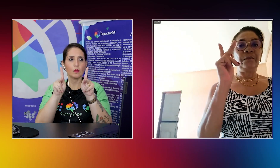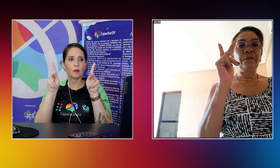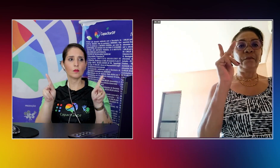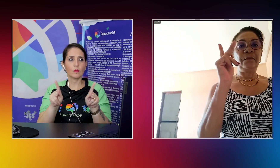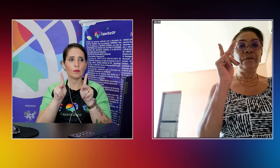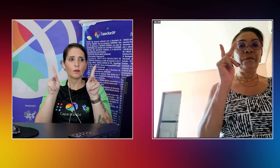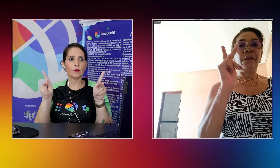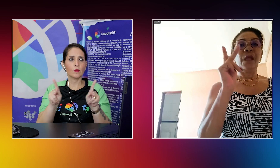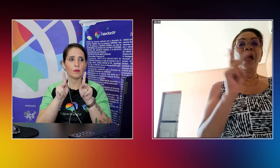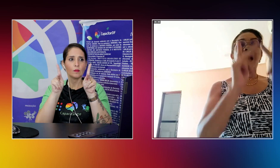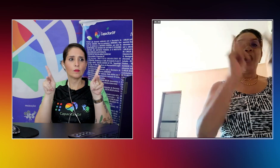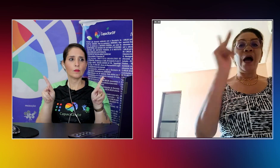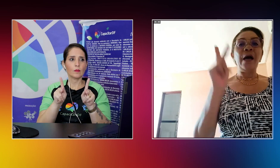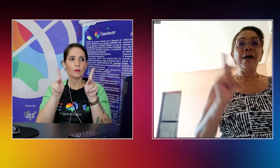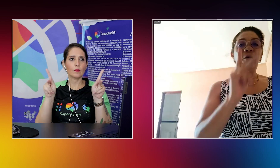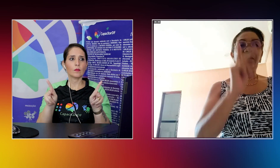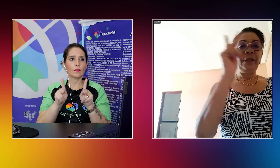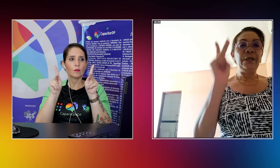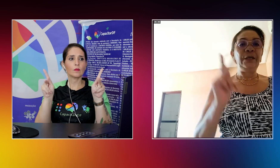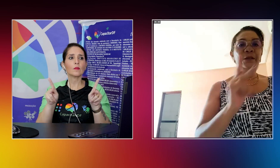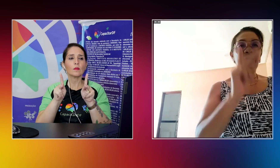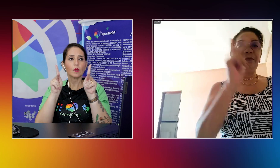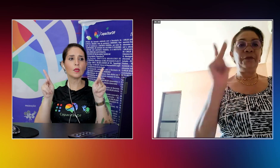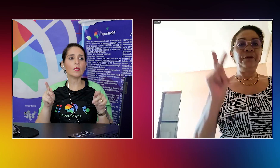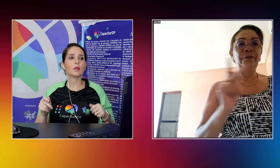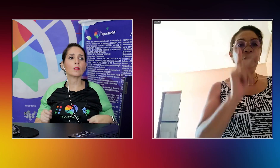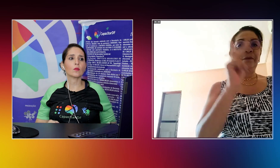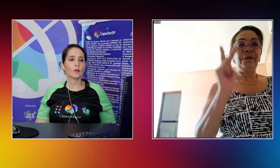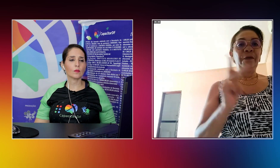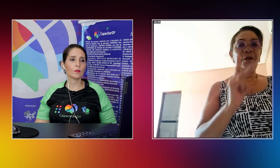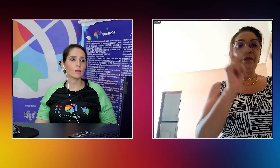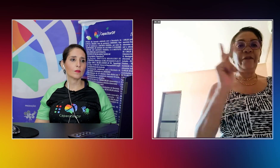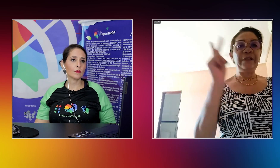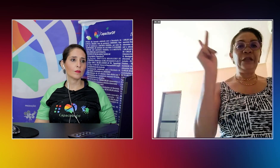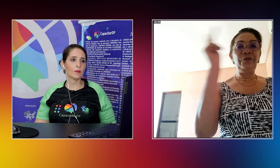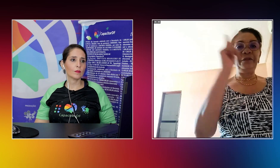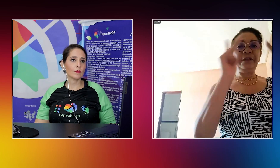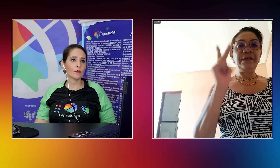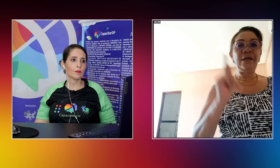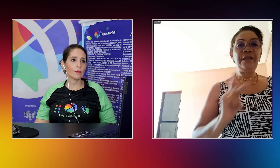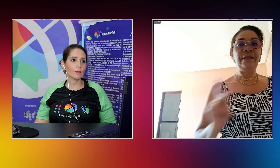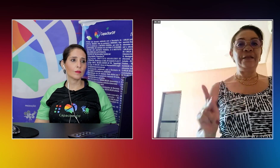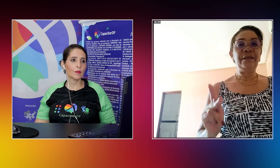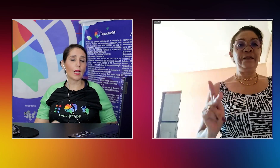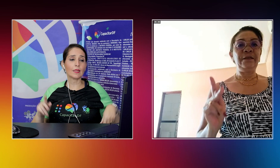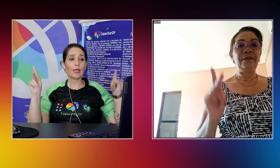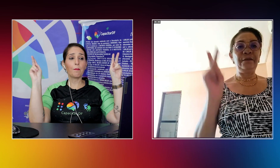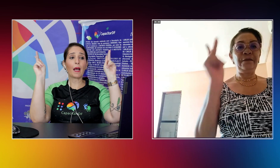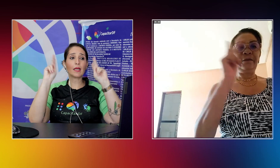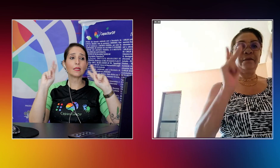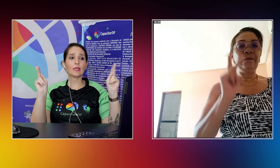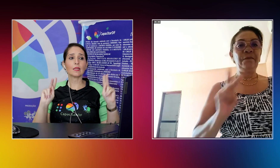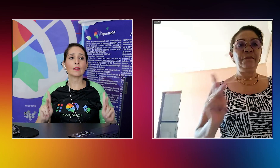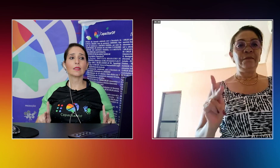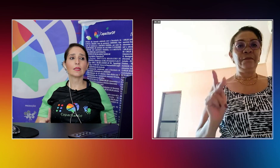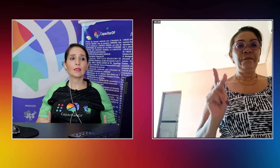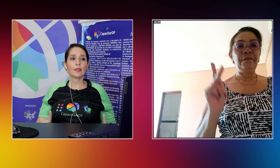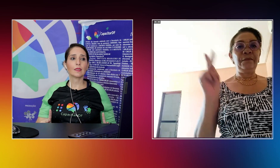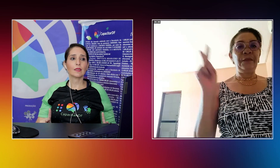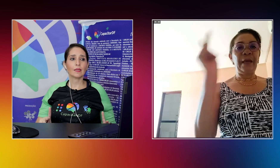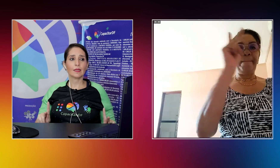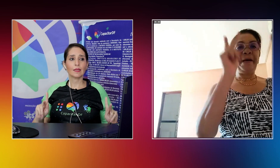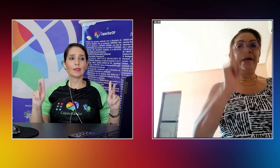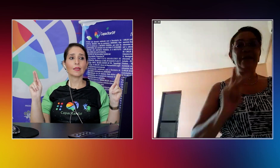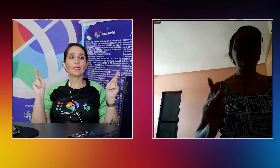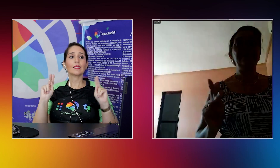Shopping. Ah, é rodando. Isso. Estava na dúvida se era assim. Assim é paz.